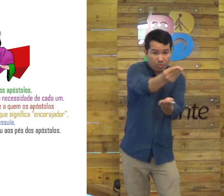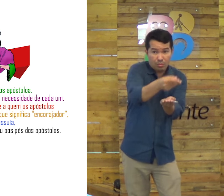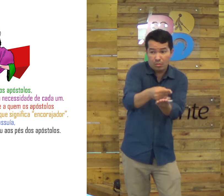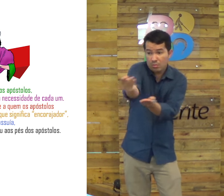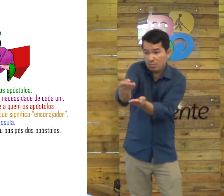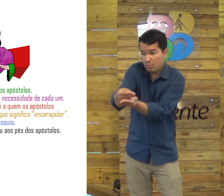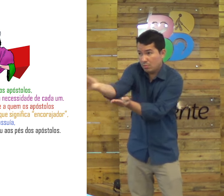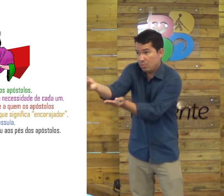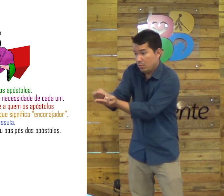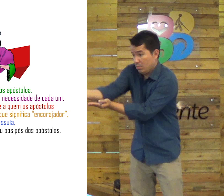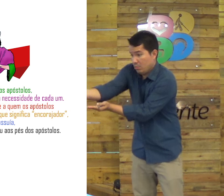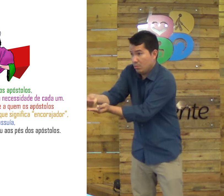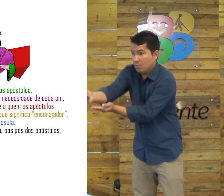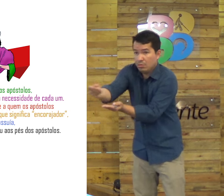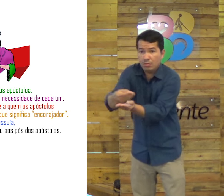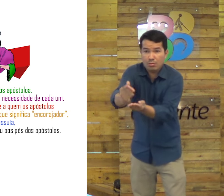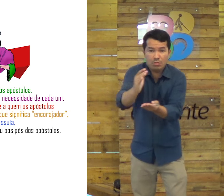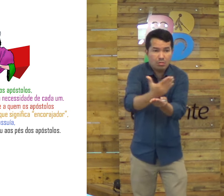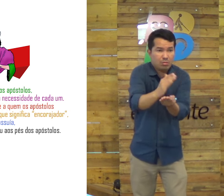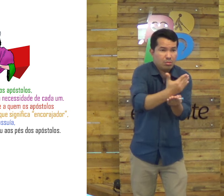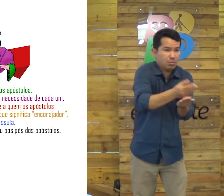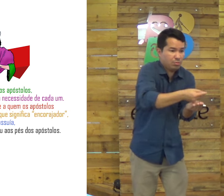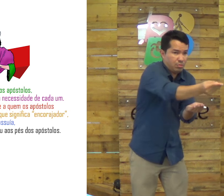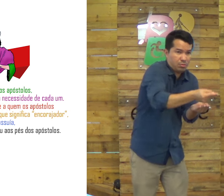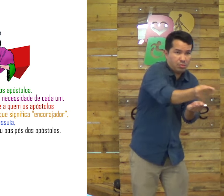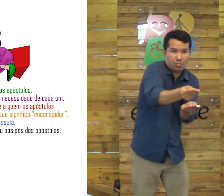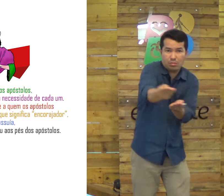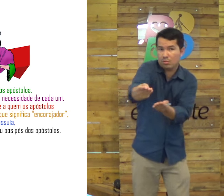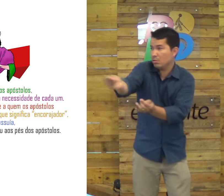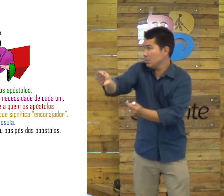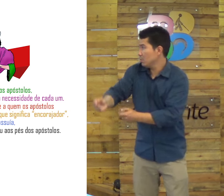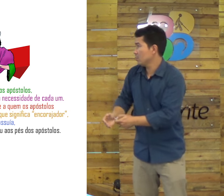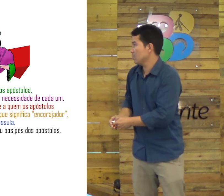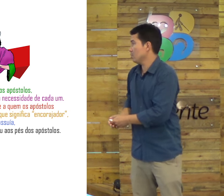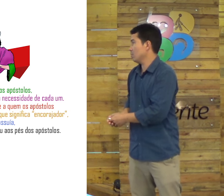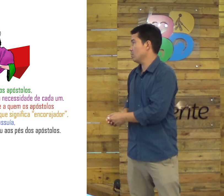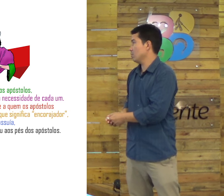Entregavam, separavam, né? Davam uma quantia pra cada pessoa, ouviu?